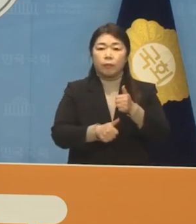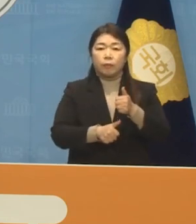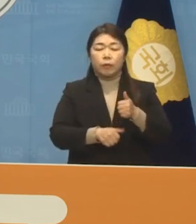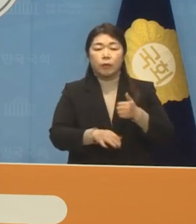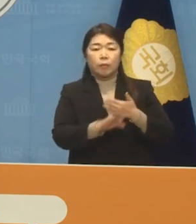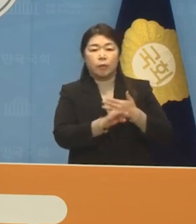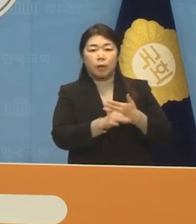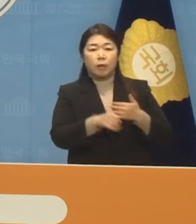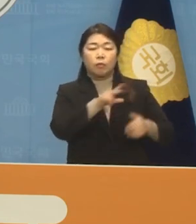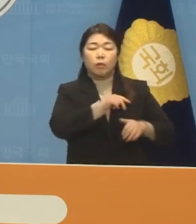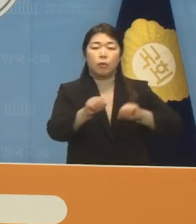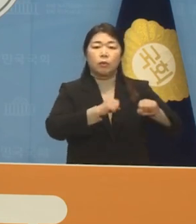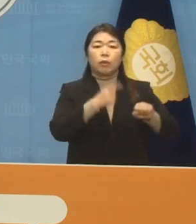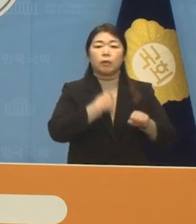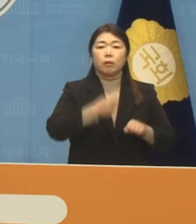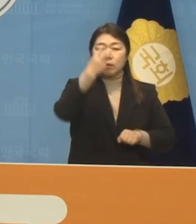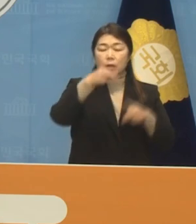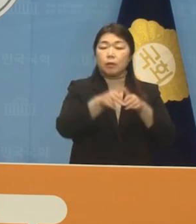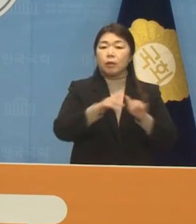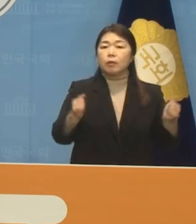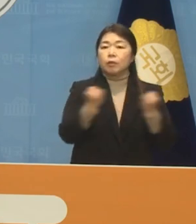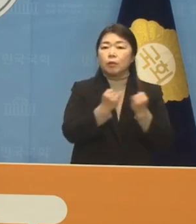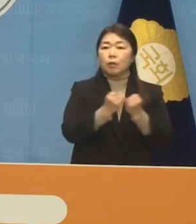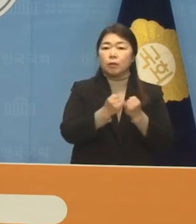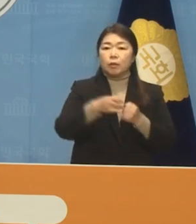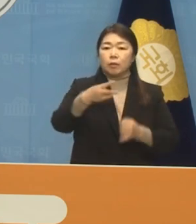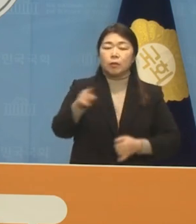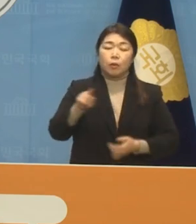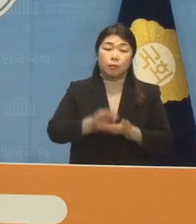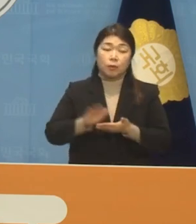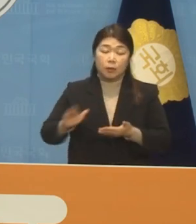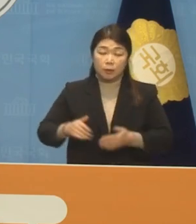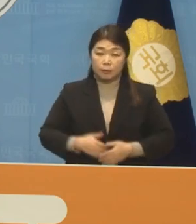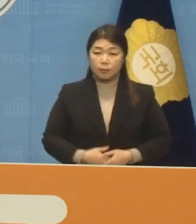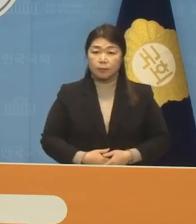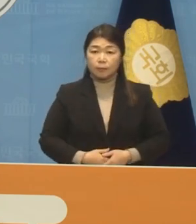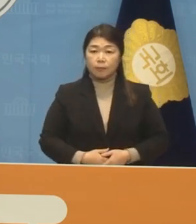비상임위원으로 활동했던 시각장애인 여성 섬야입니다.